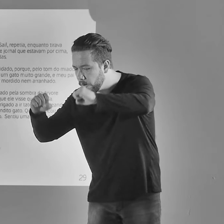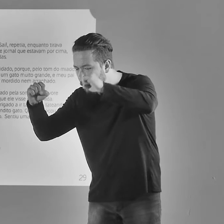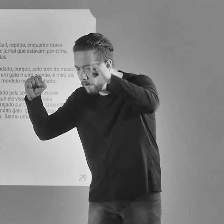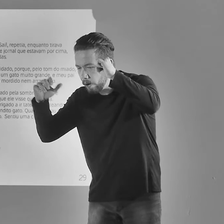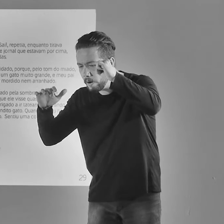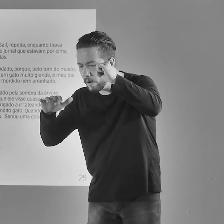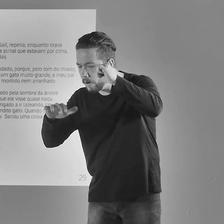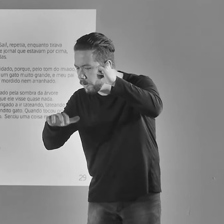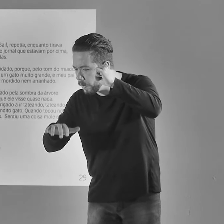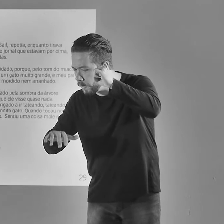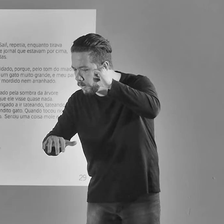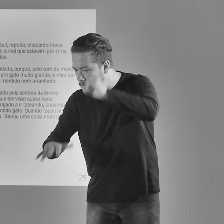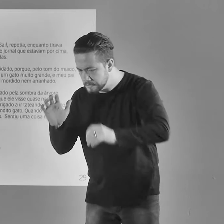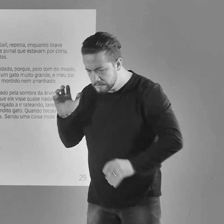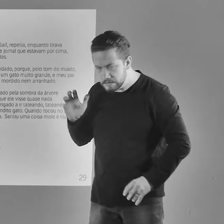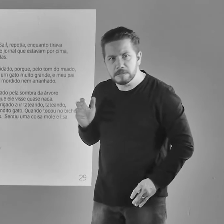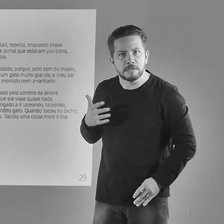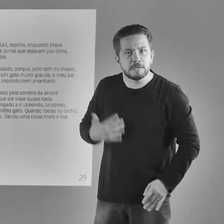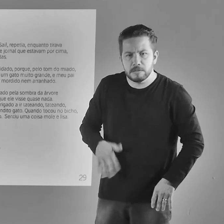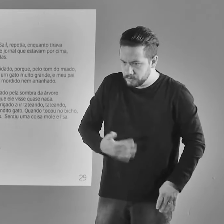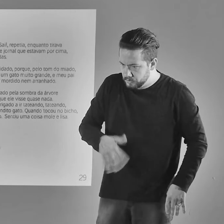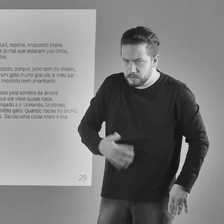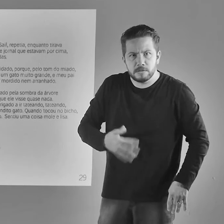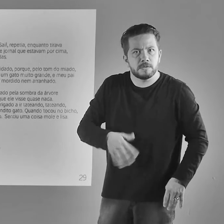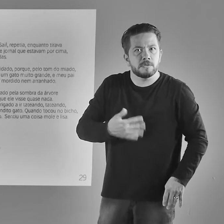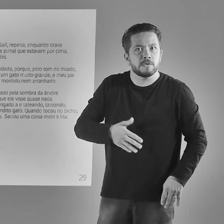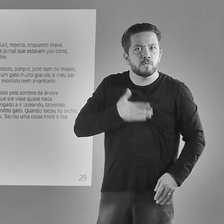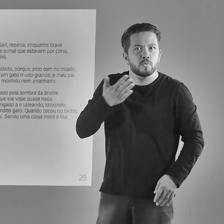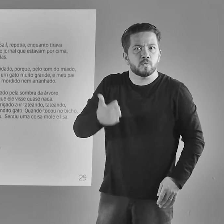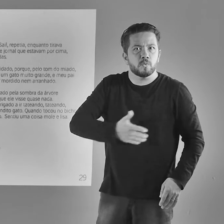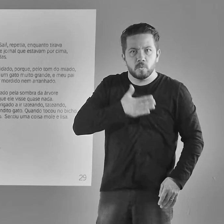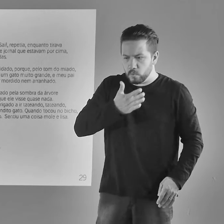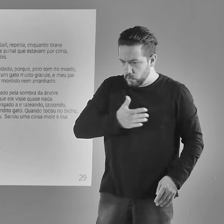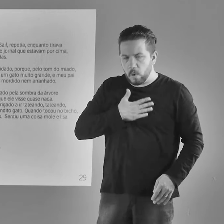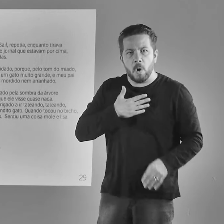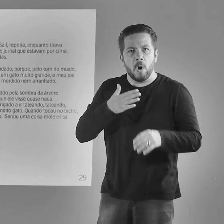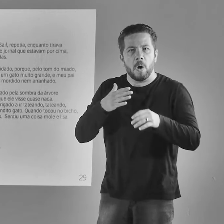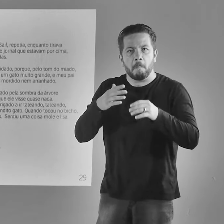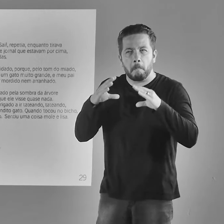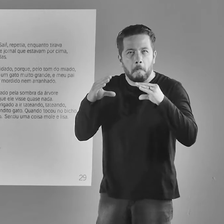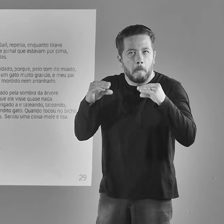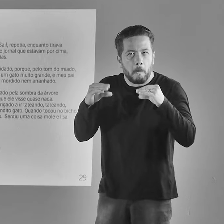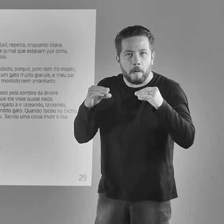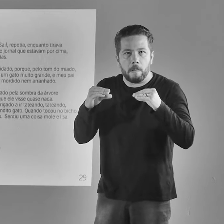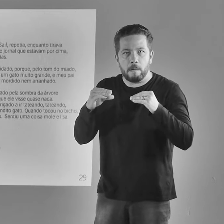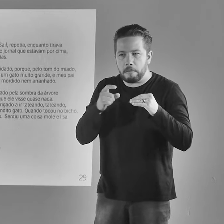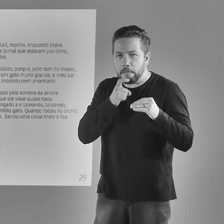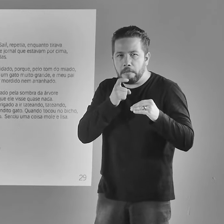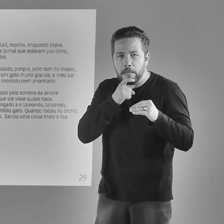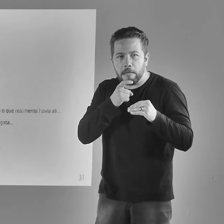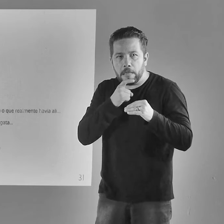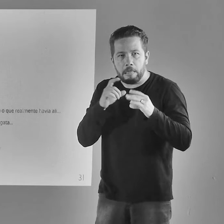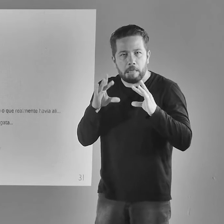Quando encostou no bendito gato, tomou um susto. Sentiu uma coisa mole,